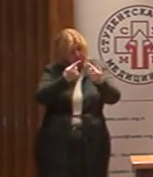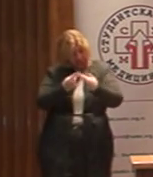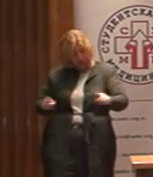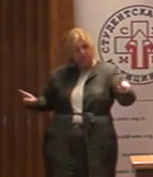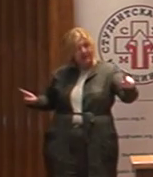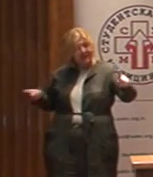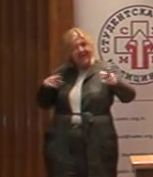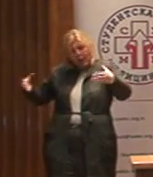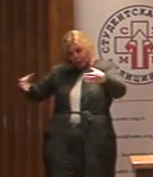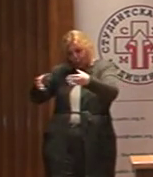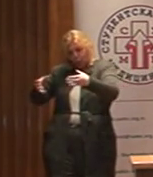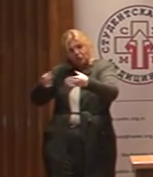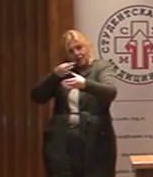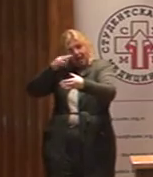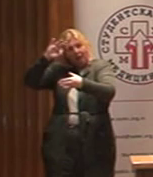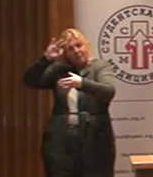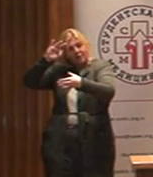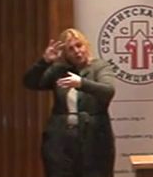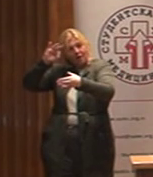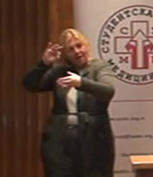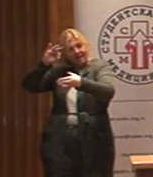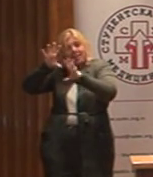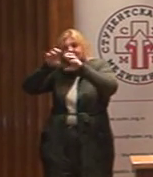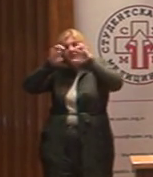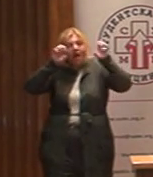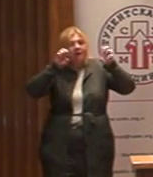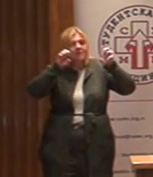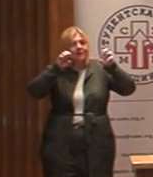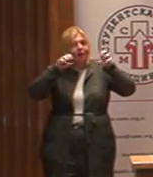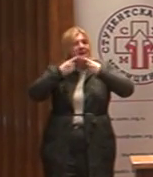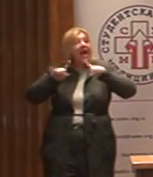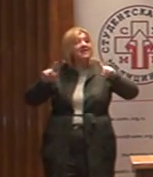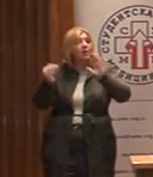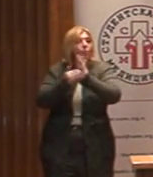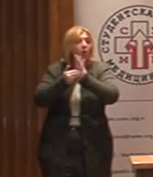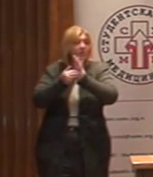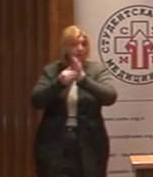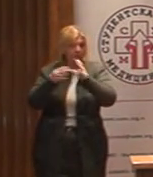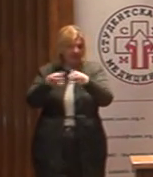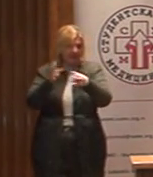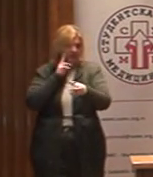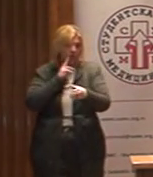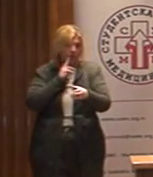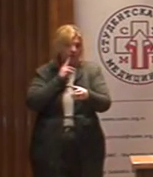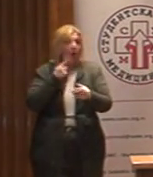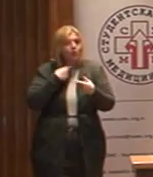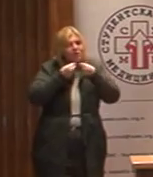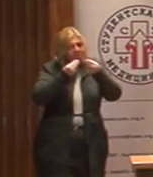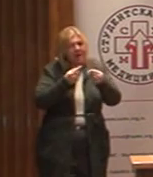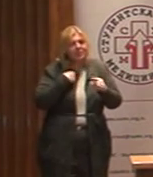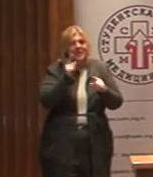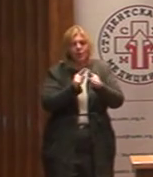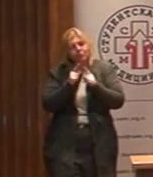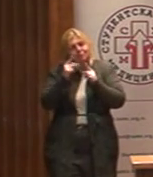celokupnom društvu da napreduju kroz razumevanje razlike i shvatanje potreba zajednice gluvih. Dozvolite mi da navedem jedan citat,